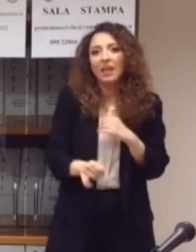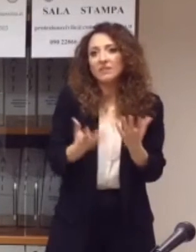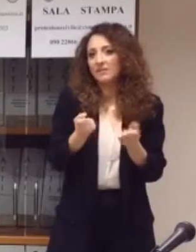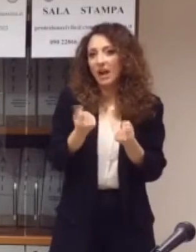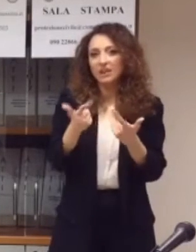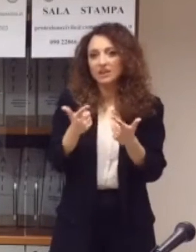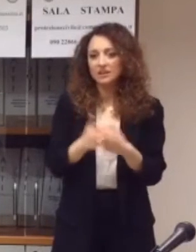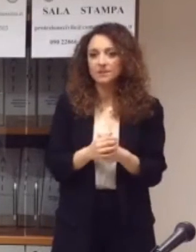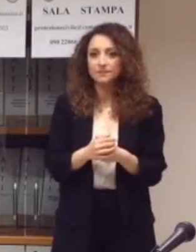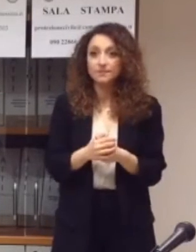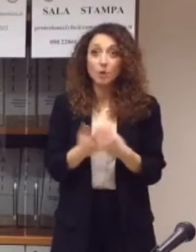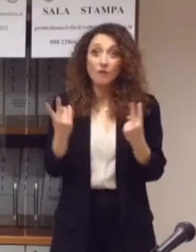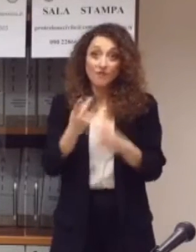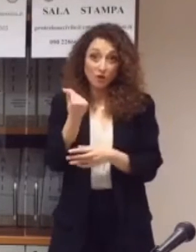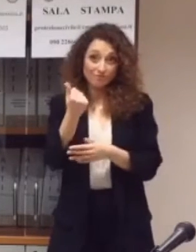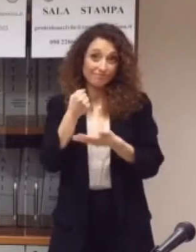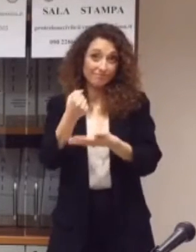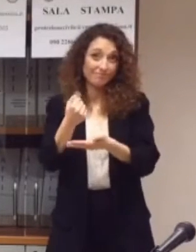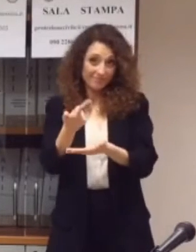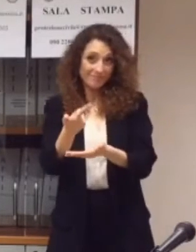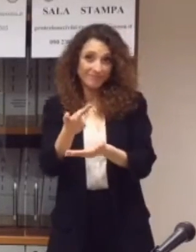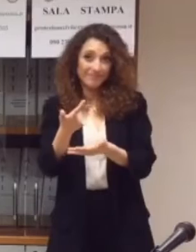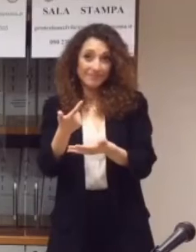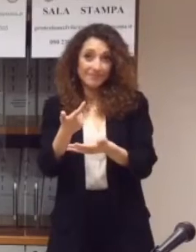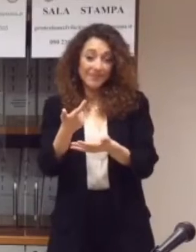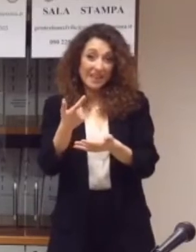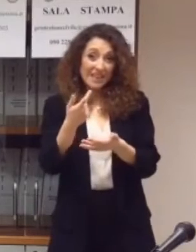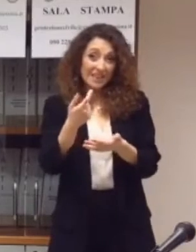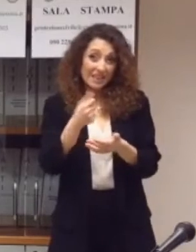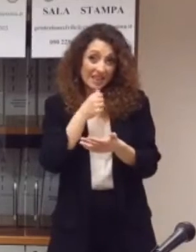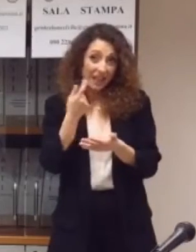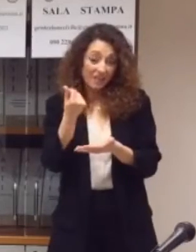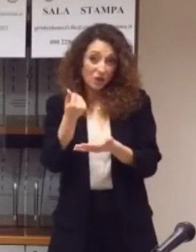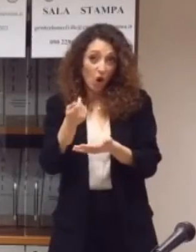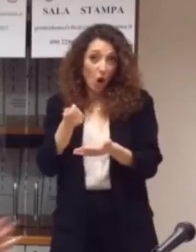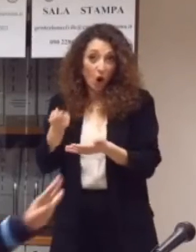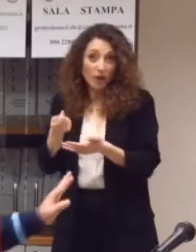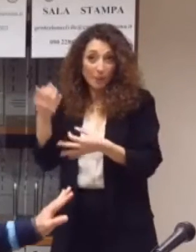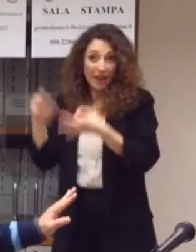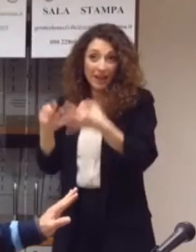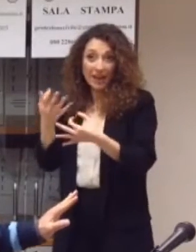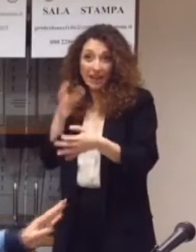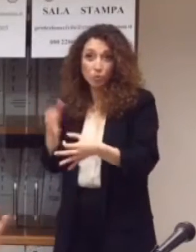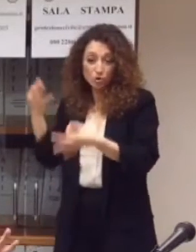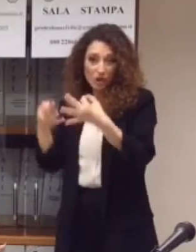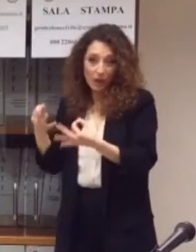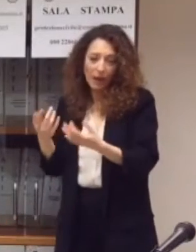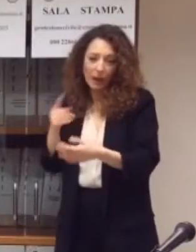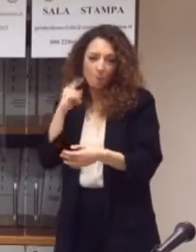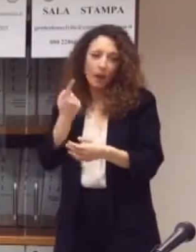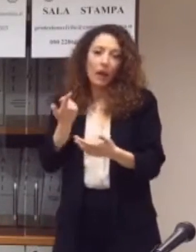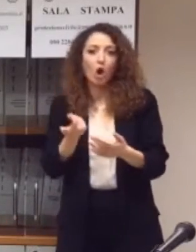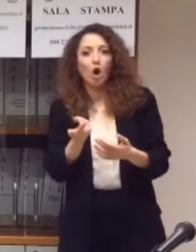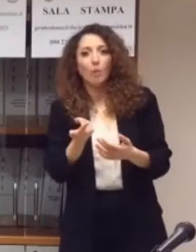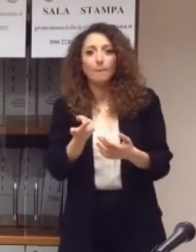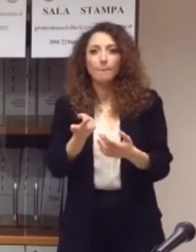significa spendere qualche migliaio di euro e poi non sapete come campare per quel mese, comprendo pure che è meglio fare un po' di show, no? Ma